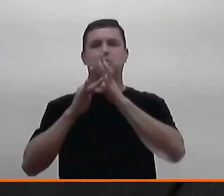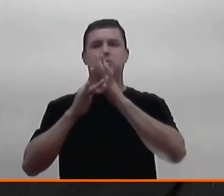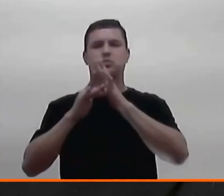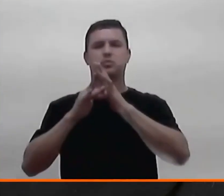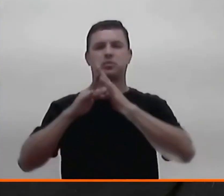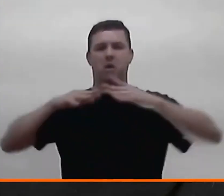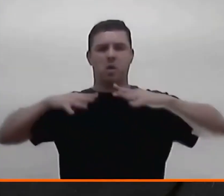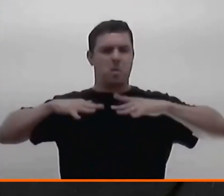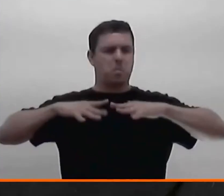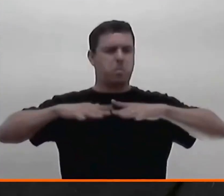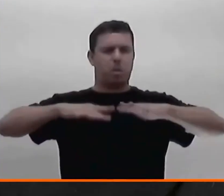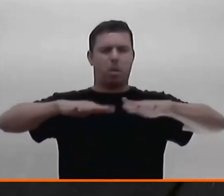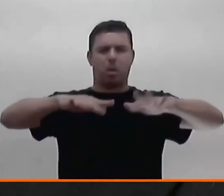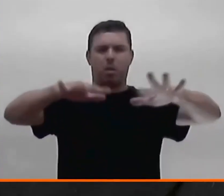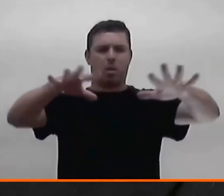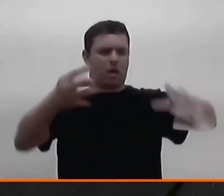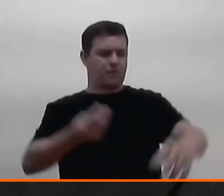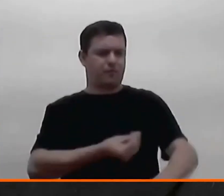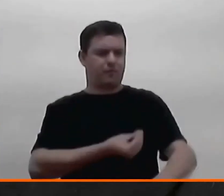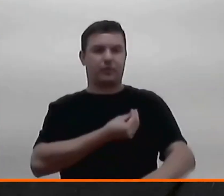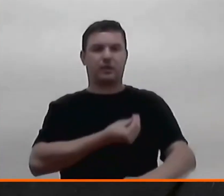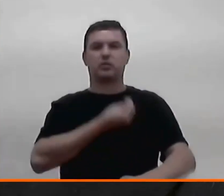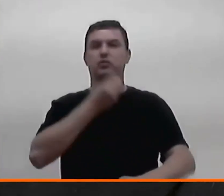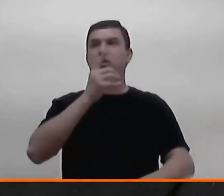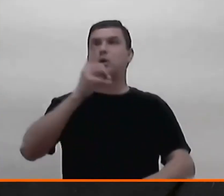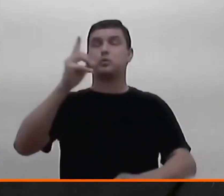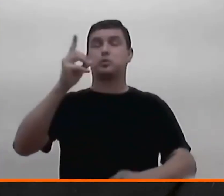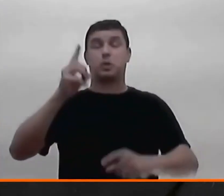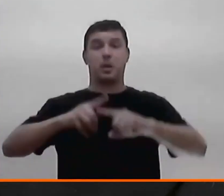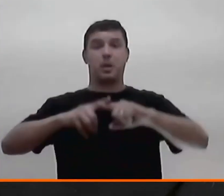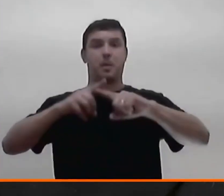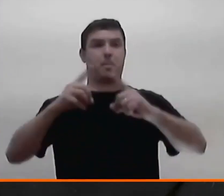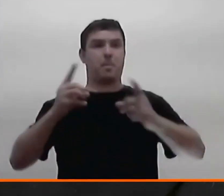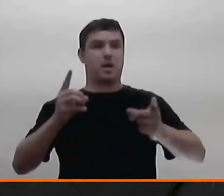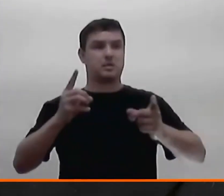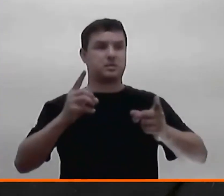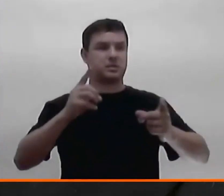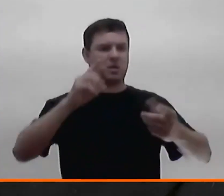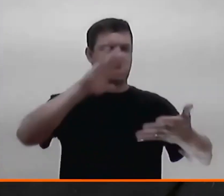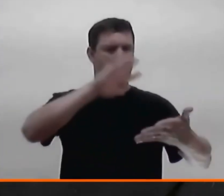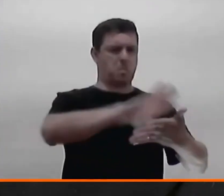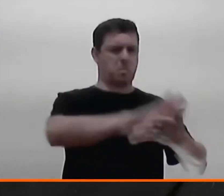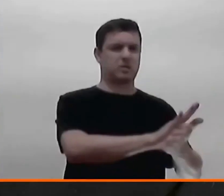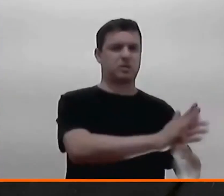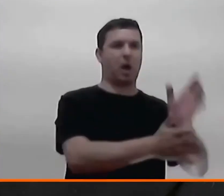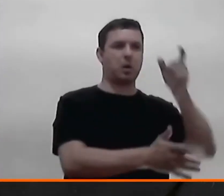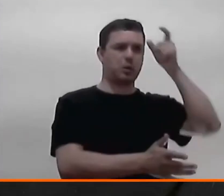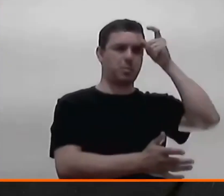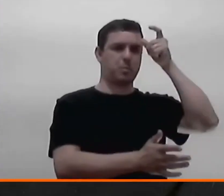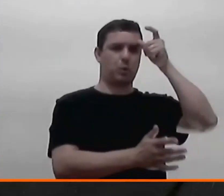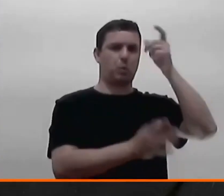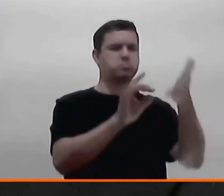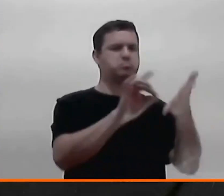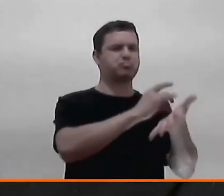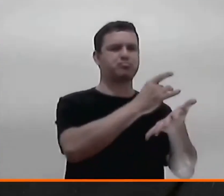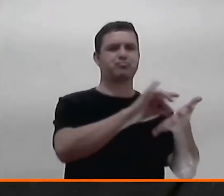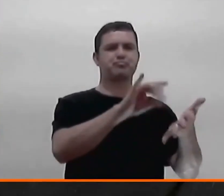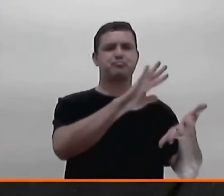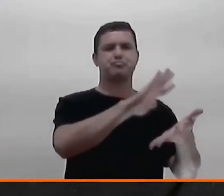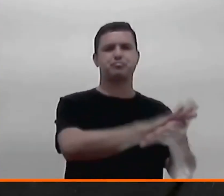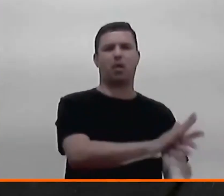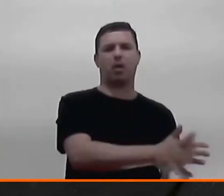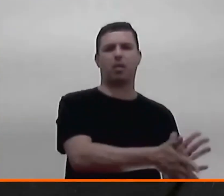multiplicar a vida, por outro lado nós vamos derrotar os inimigos. esses com cetro de